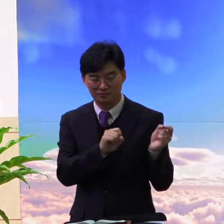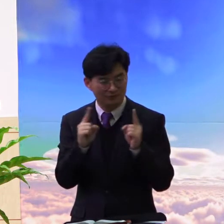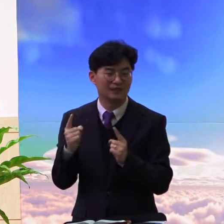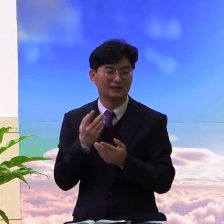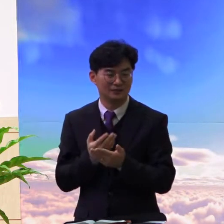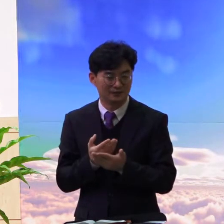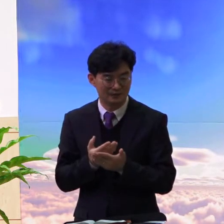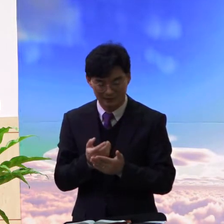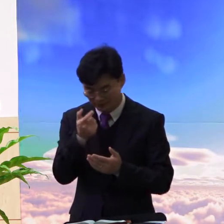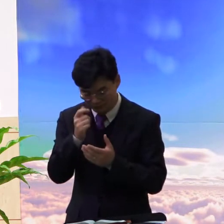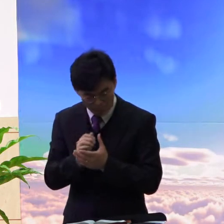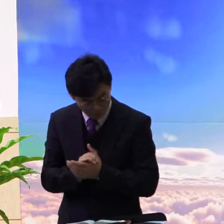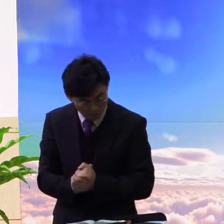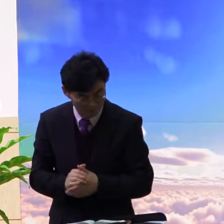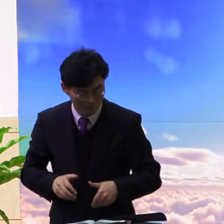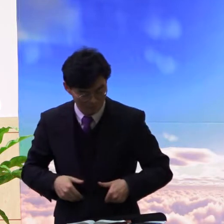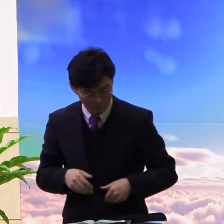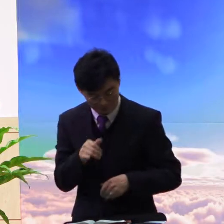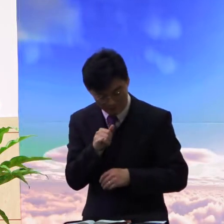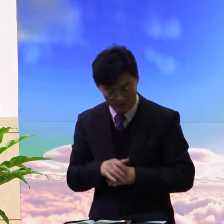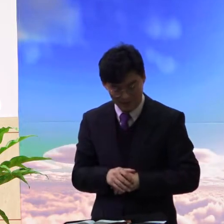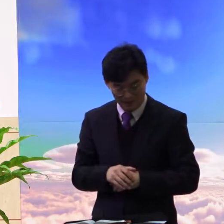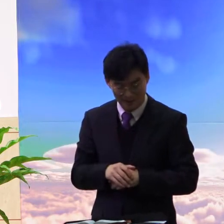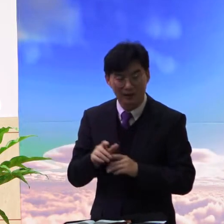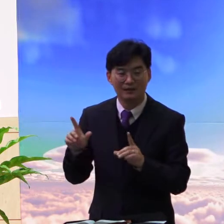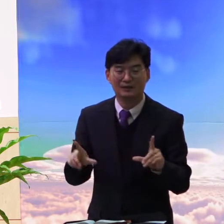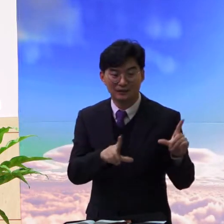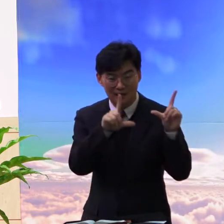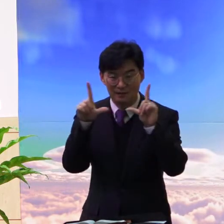여러분, 삶이 너무나 힘드십니까?